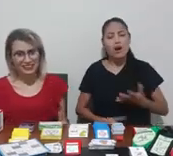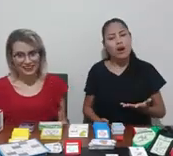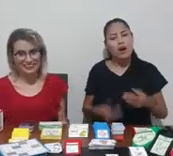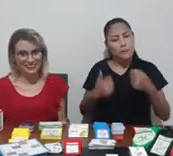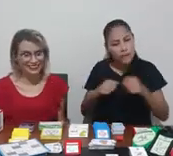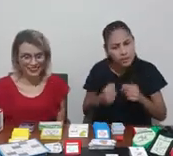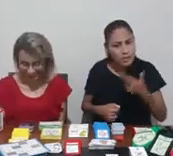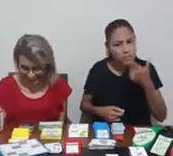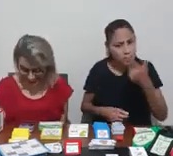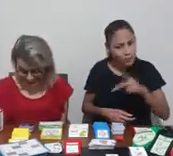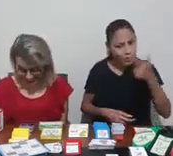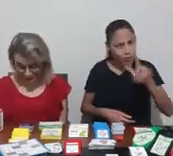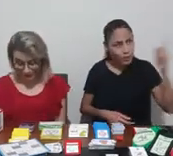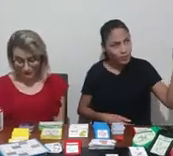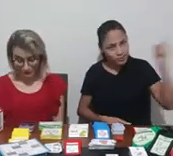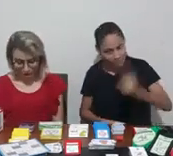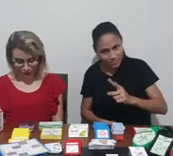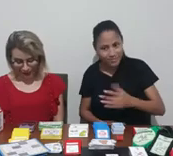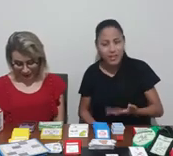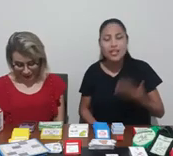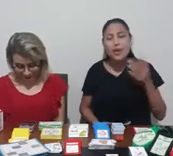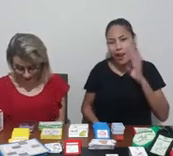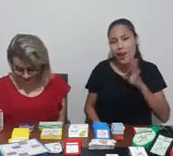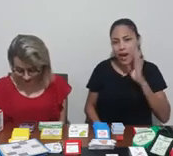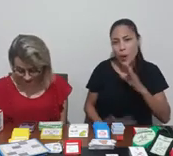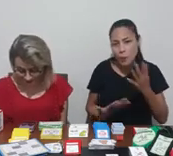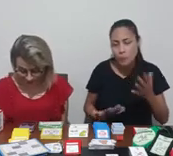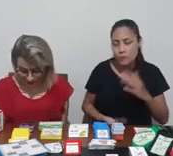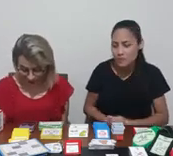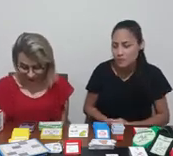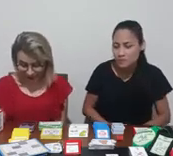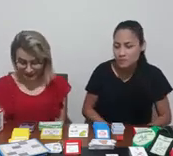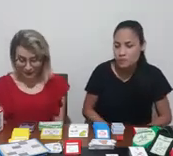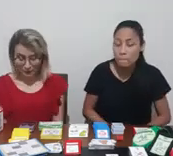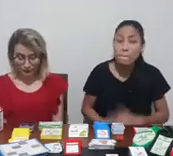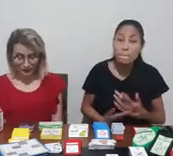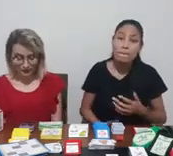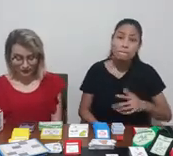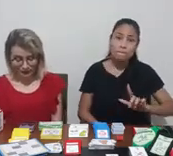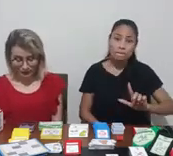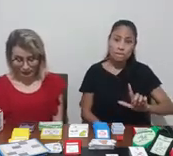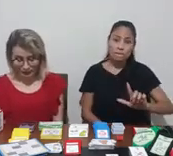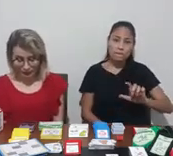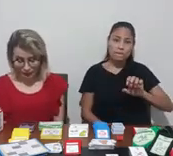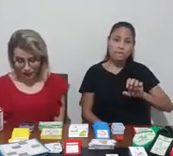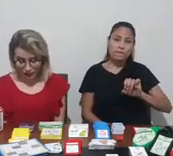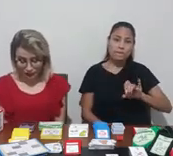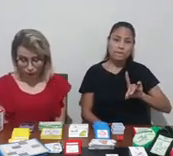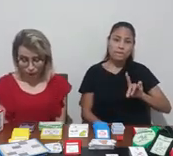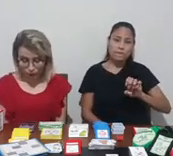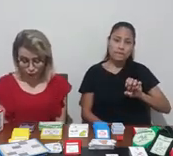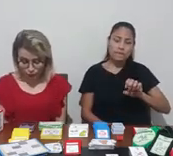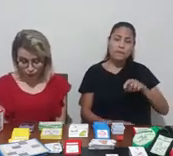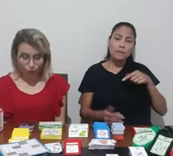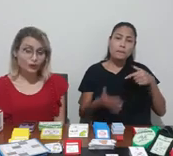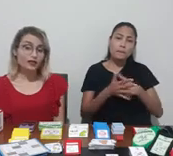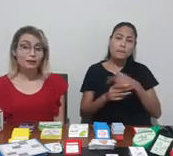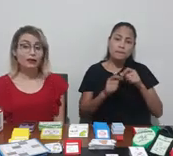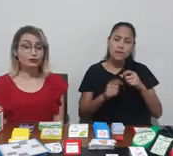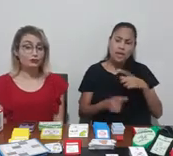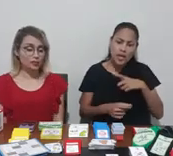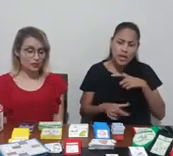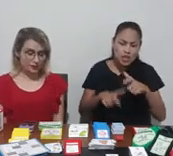que entrar. Então é muito legal. Bem, Leide está perguntando se a gente tem algum jogo